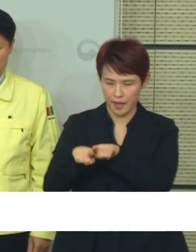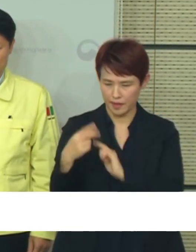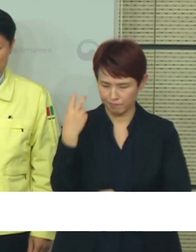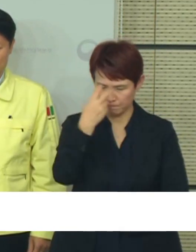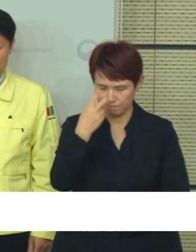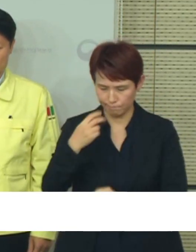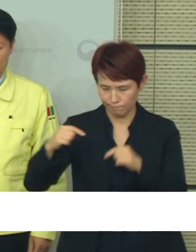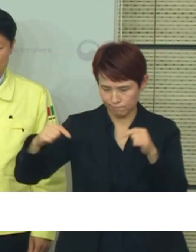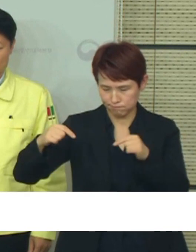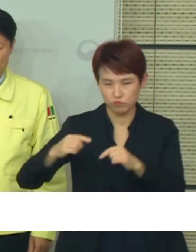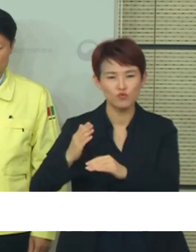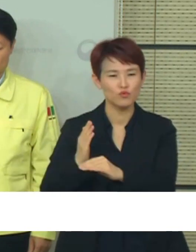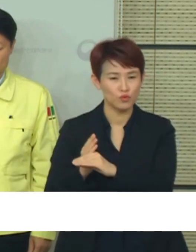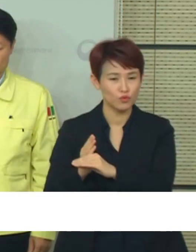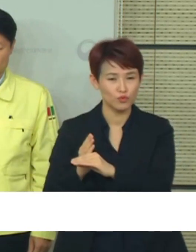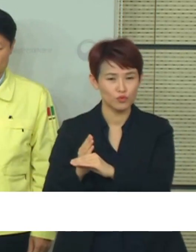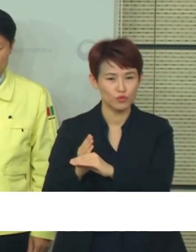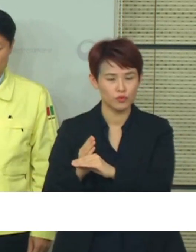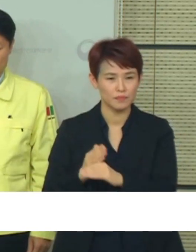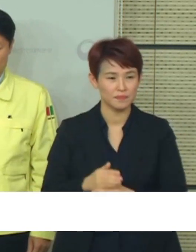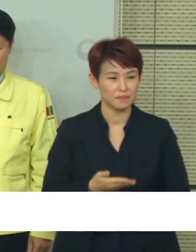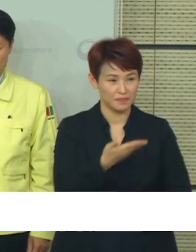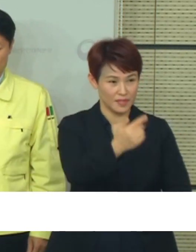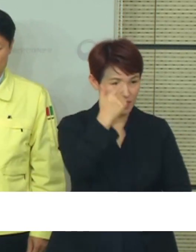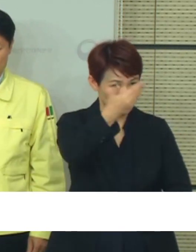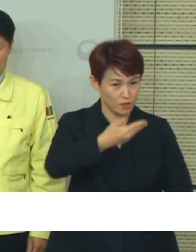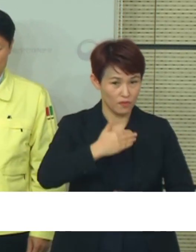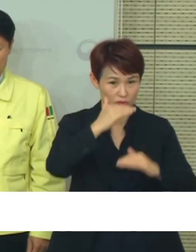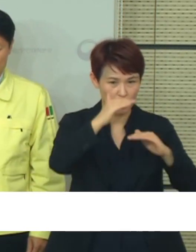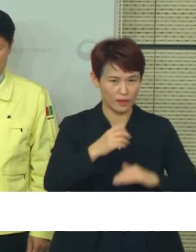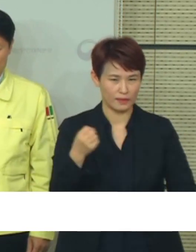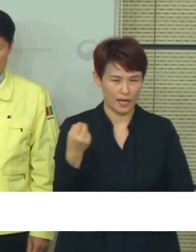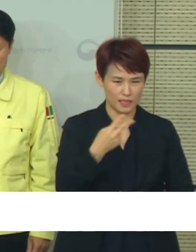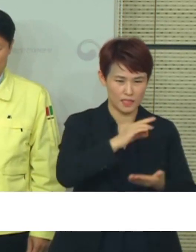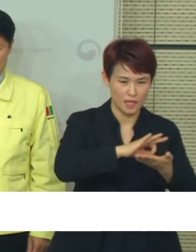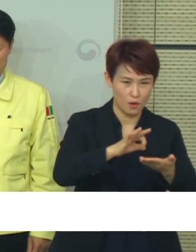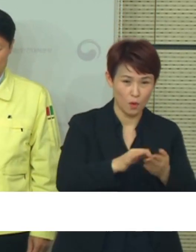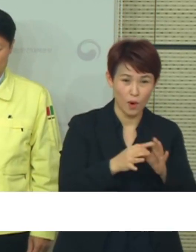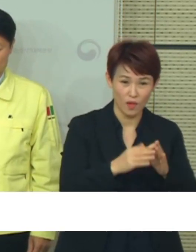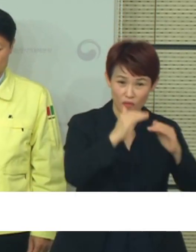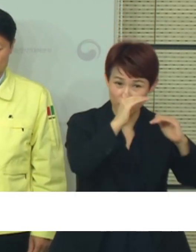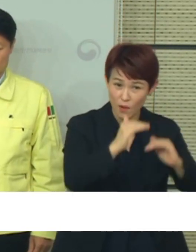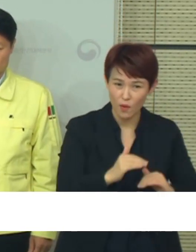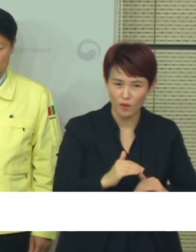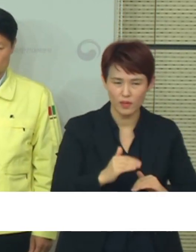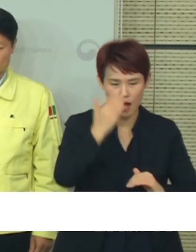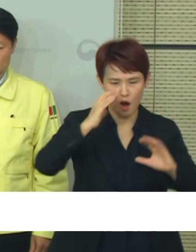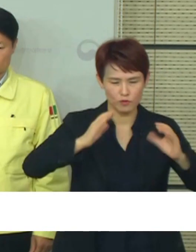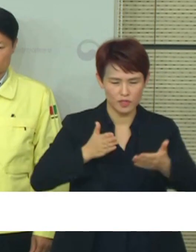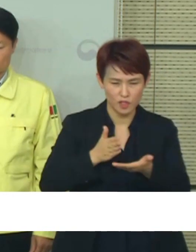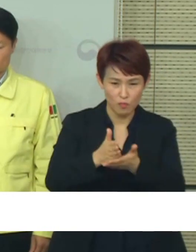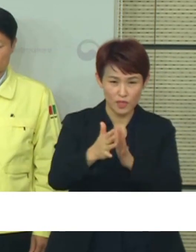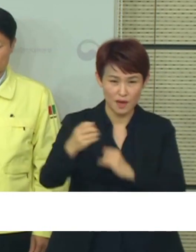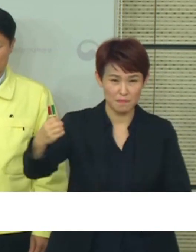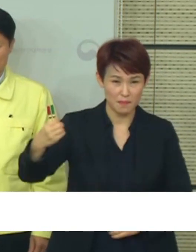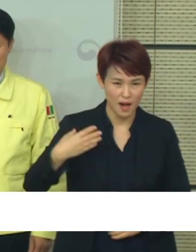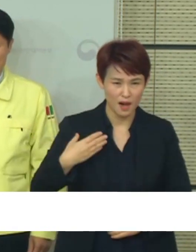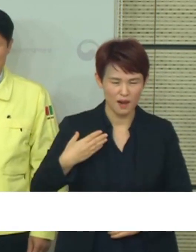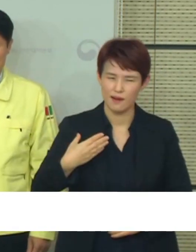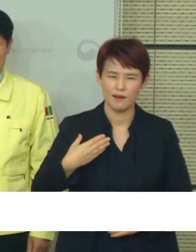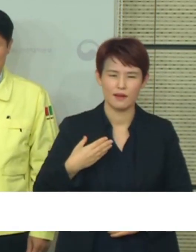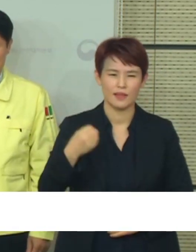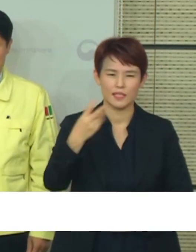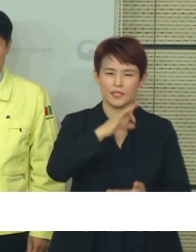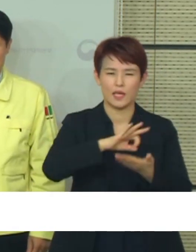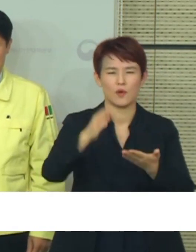검토하고 논의하고 있습니다. 기자님께서 질문하신 재사용과 관련해서는 저희 국내 전문가들은 기본적으로